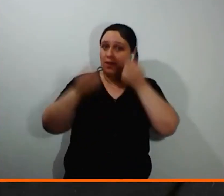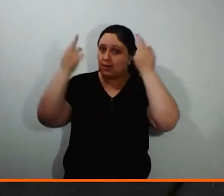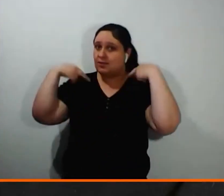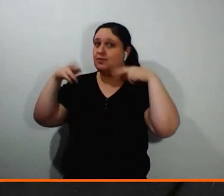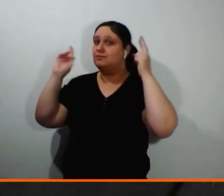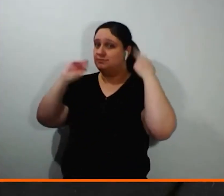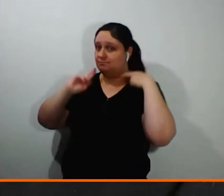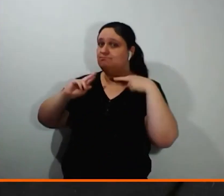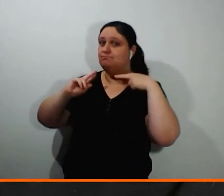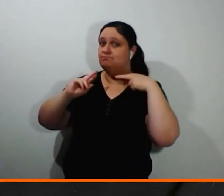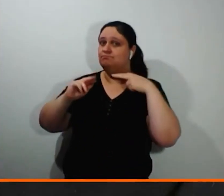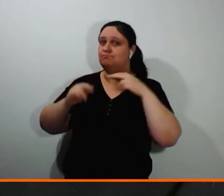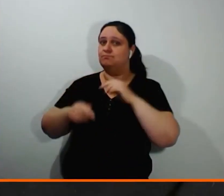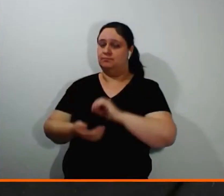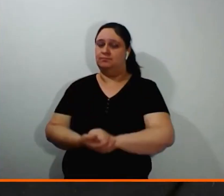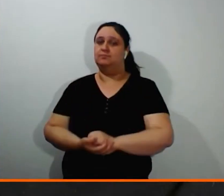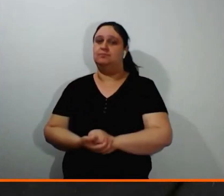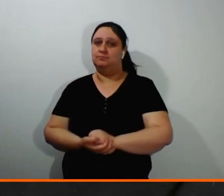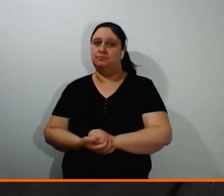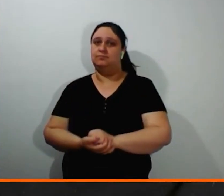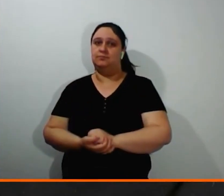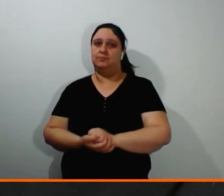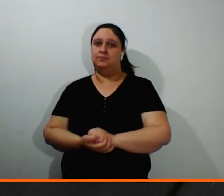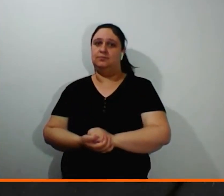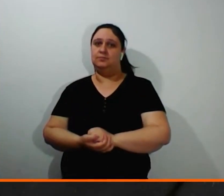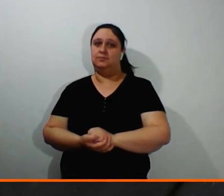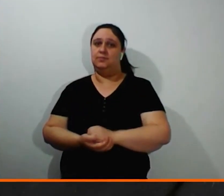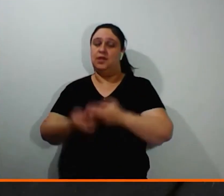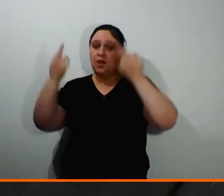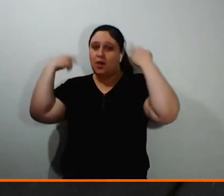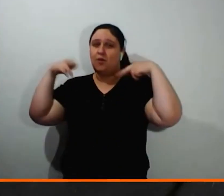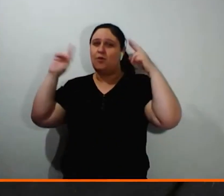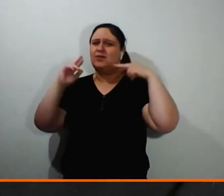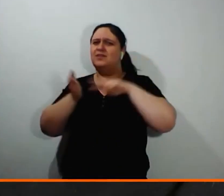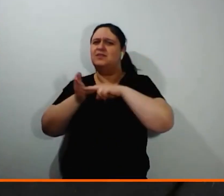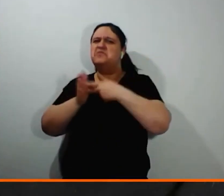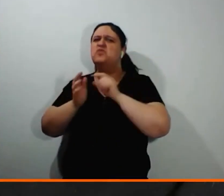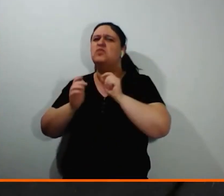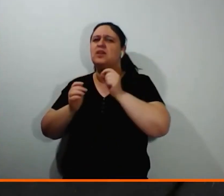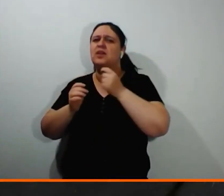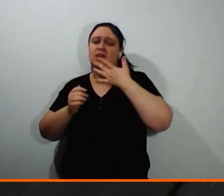Os cordeiros são mais novos, mais jovens, mais tenros,